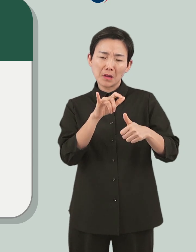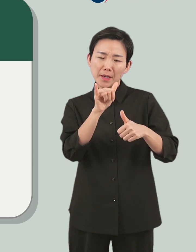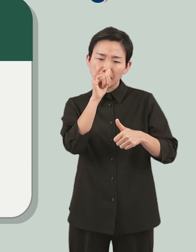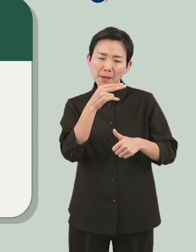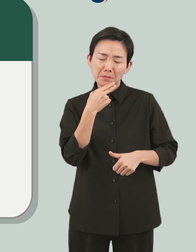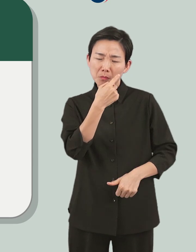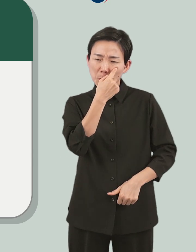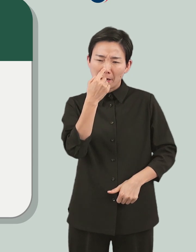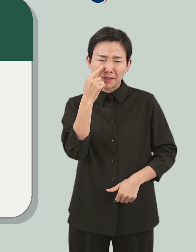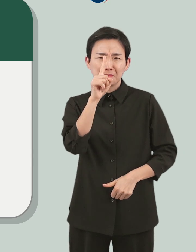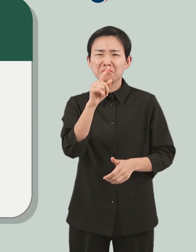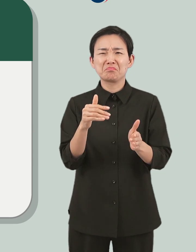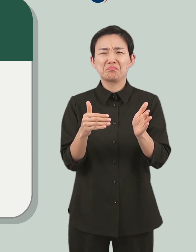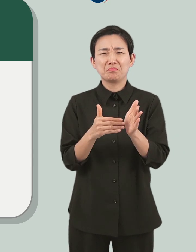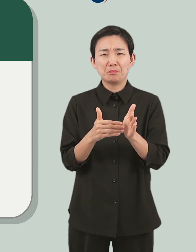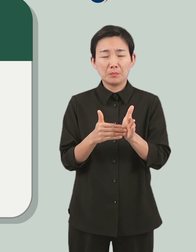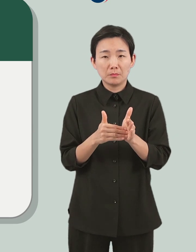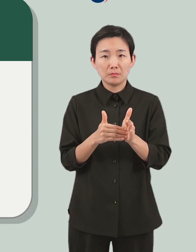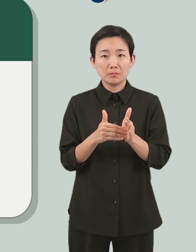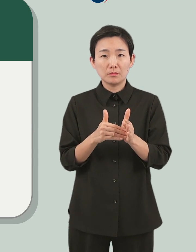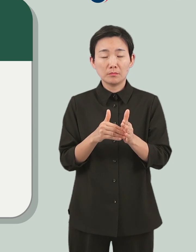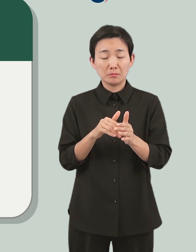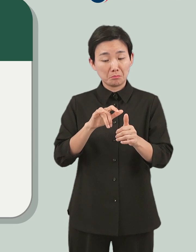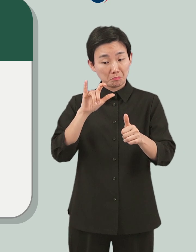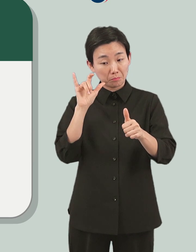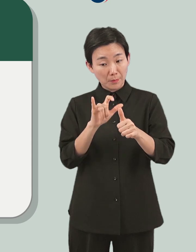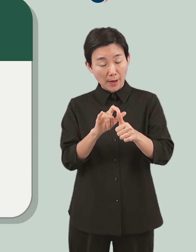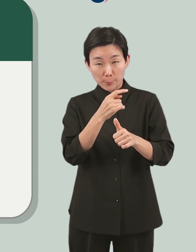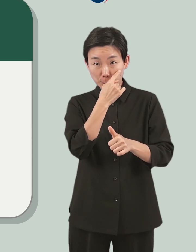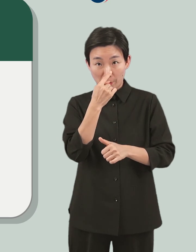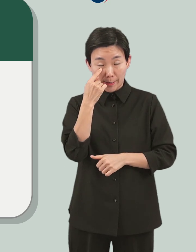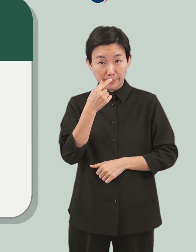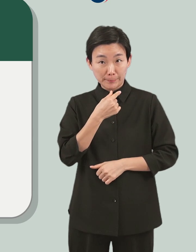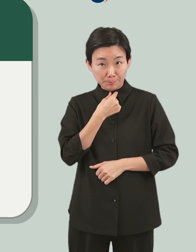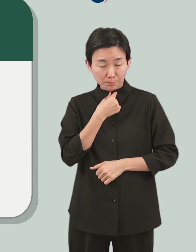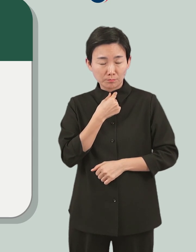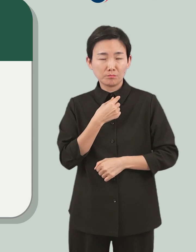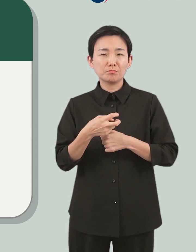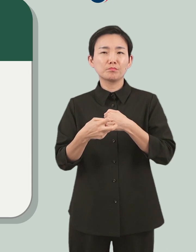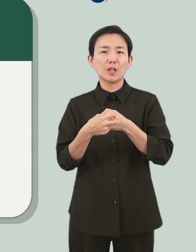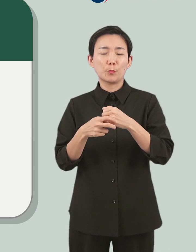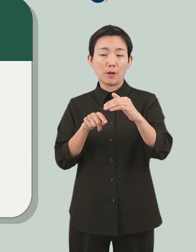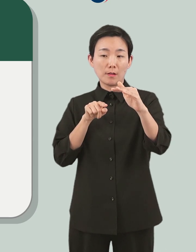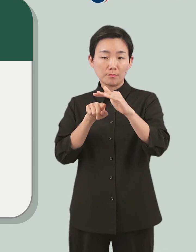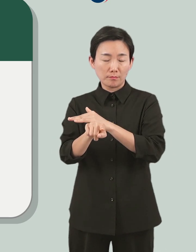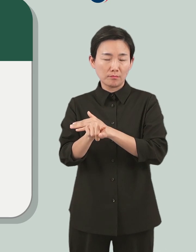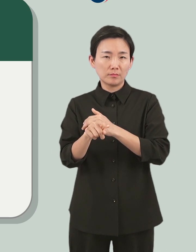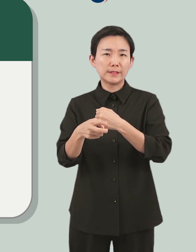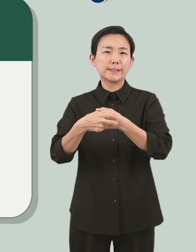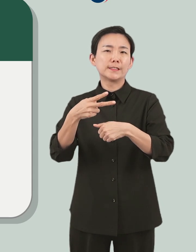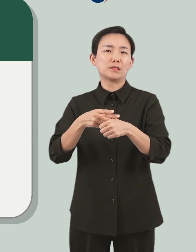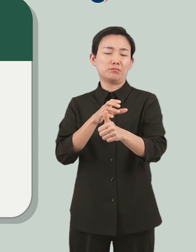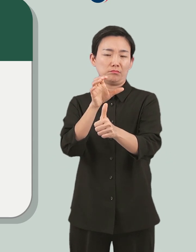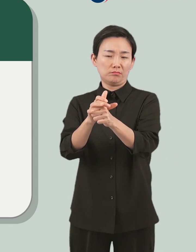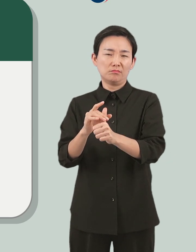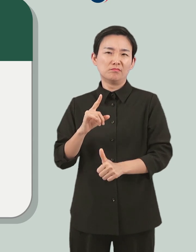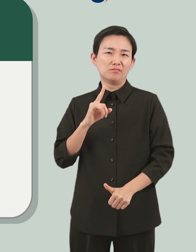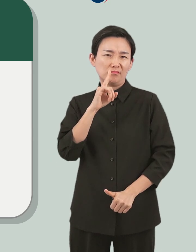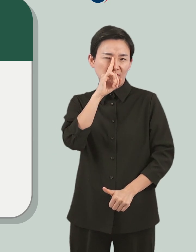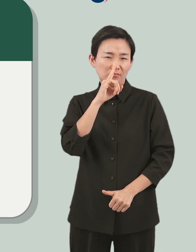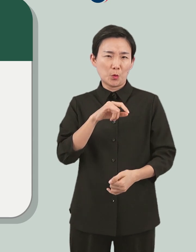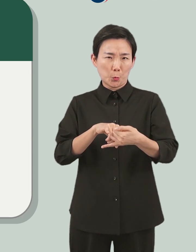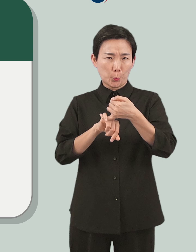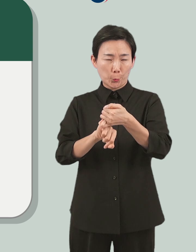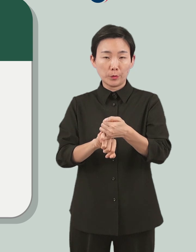PCR 검사를 대체할 수 없습니다. 코로나19 바이러스 항원의 존재 여부를 보조적으로 확인하는 용도로 사용되며